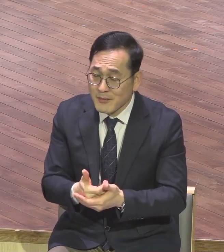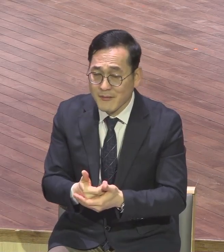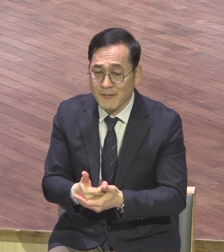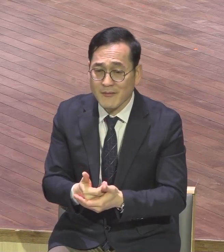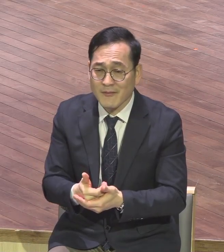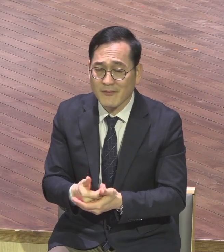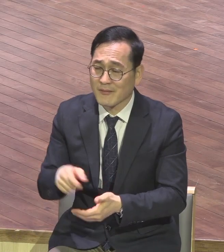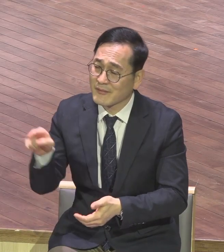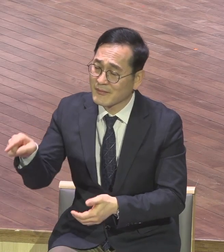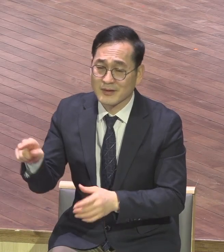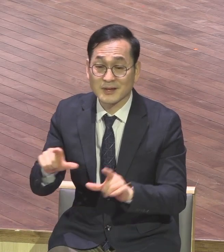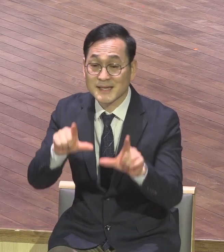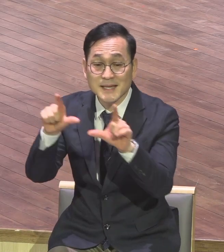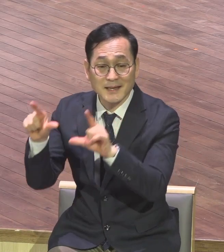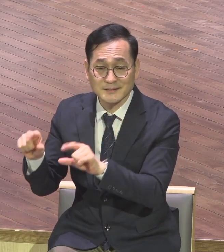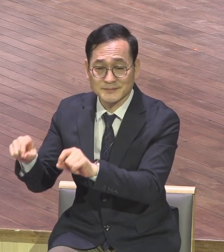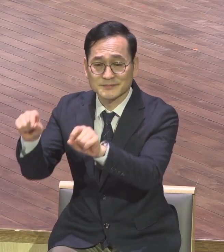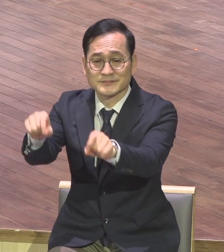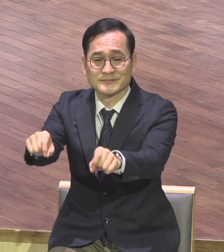그래 되면 이제 끝난 거예요.